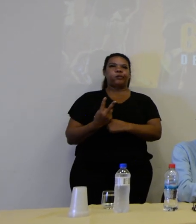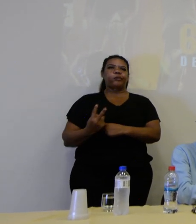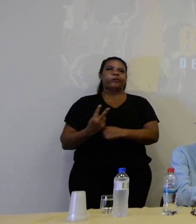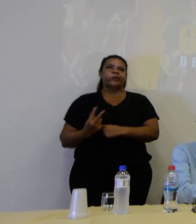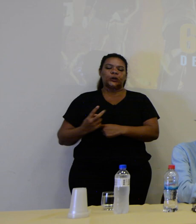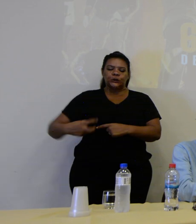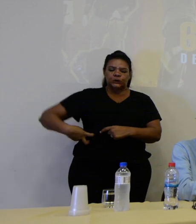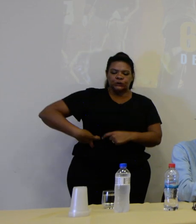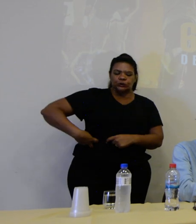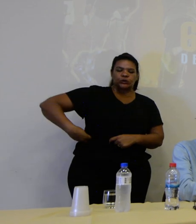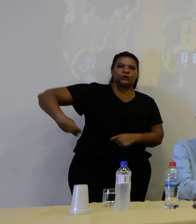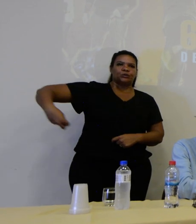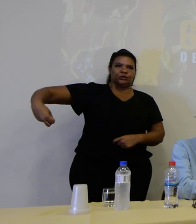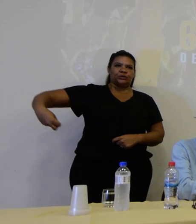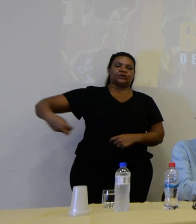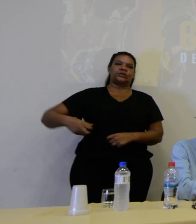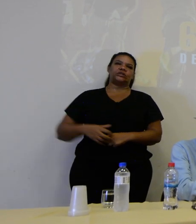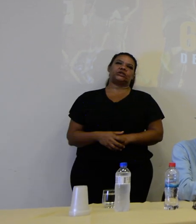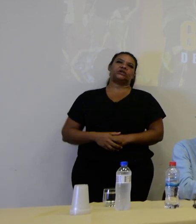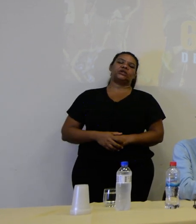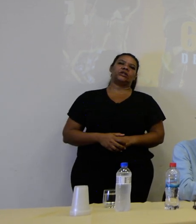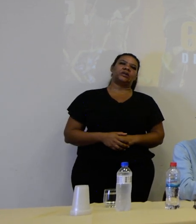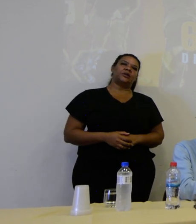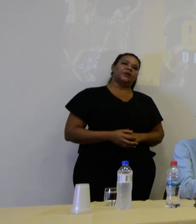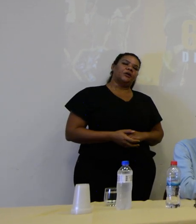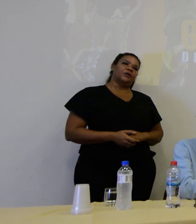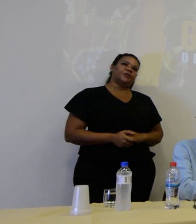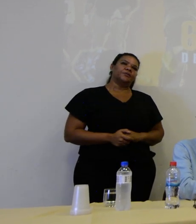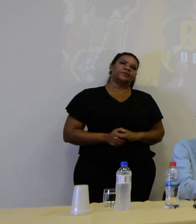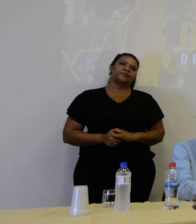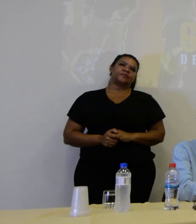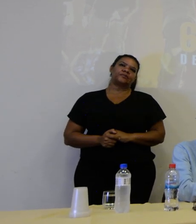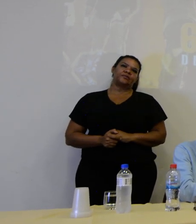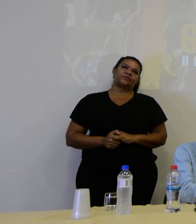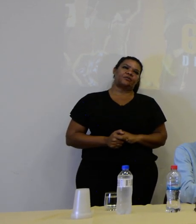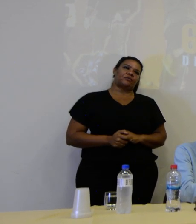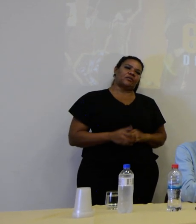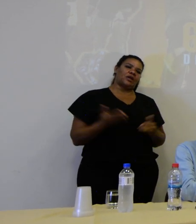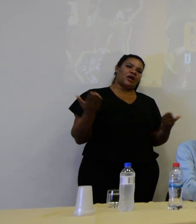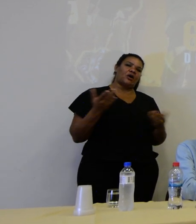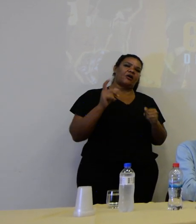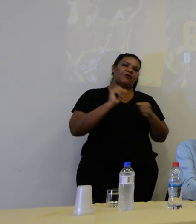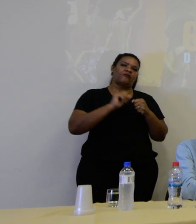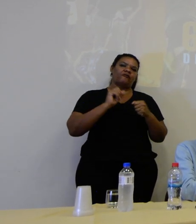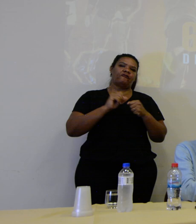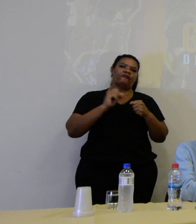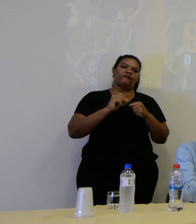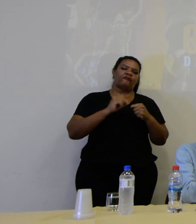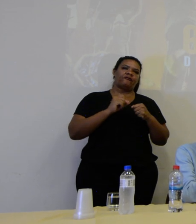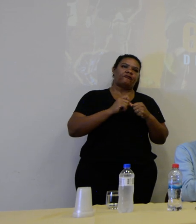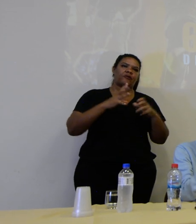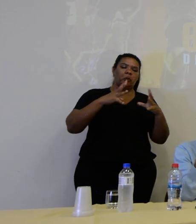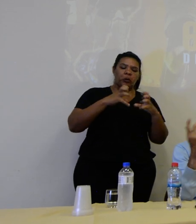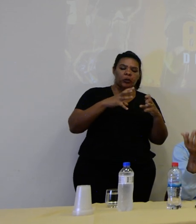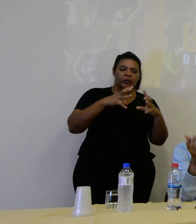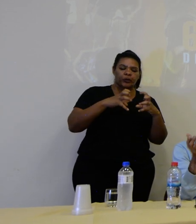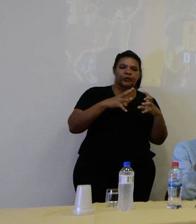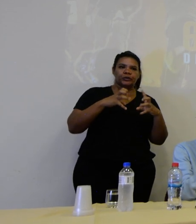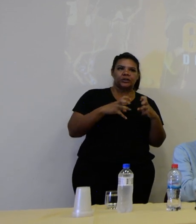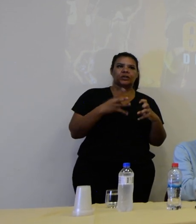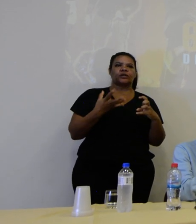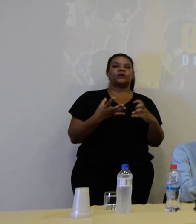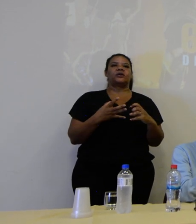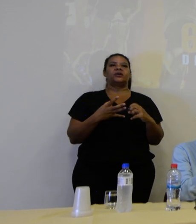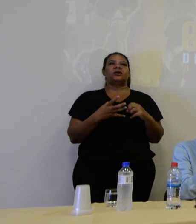ablação percutânea de tumor hepático. E aí tem mais aqui, faz uma punção guiada por